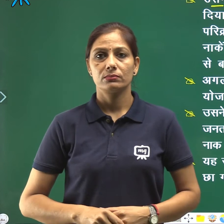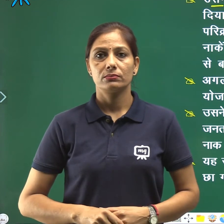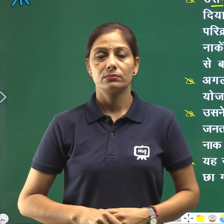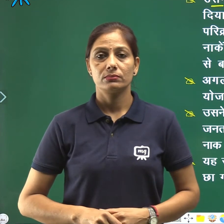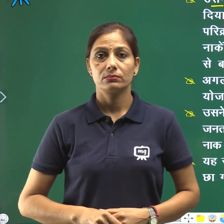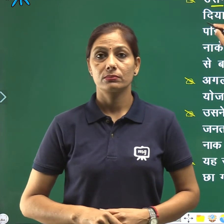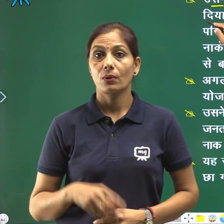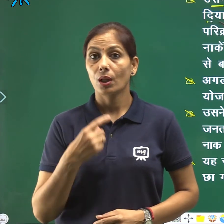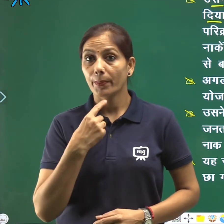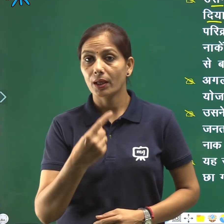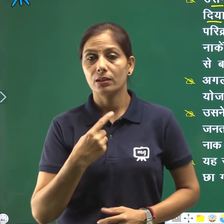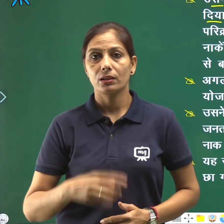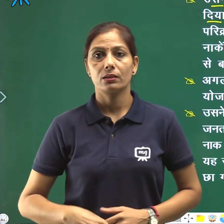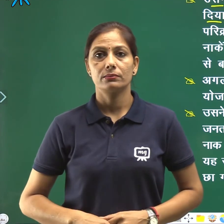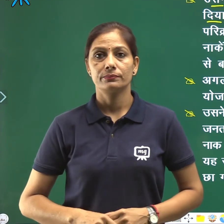बयान दिया,